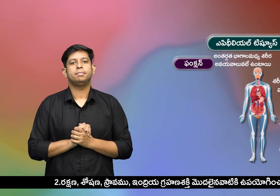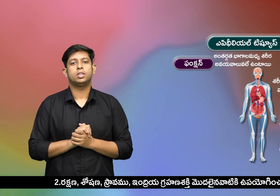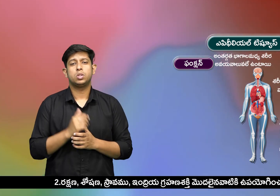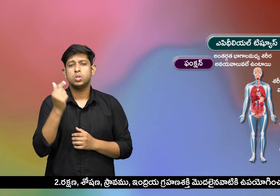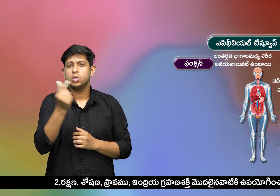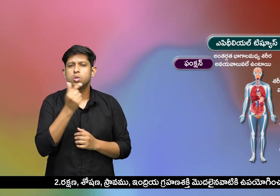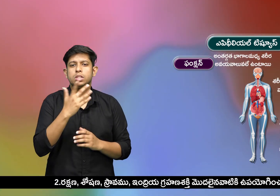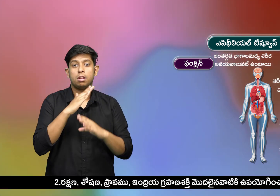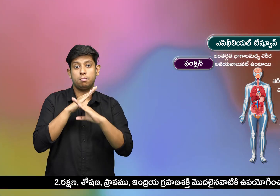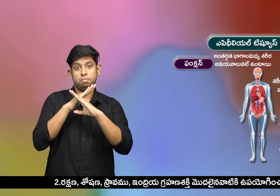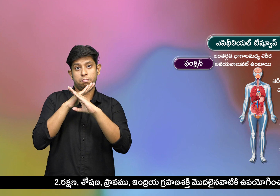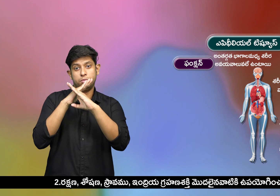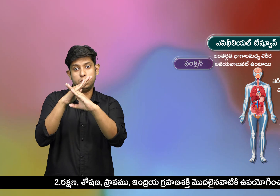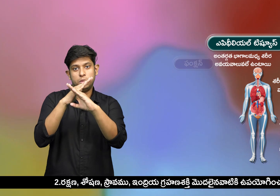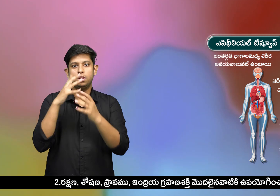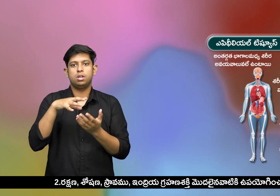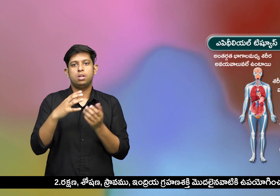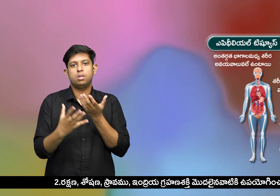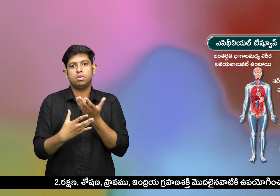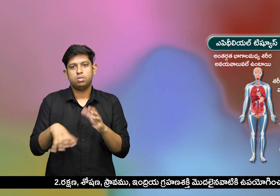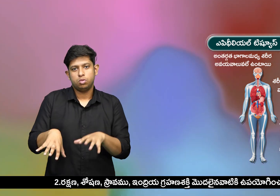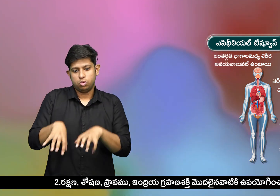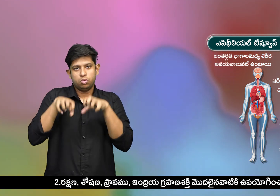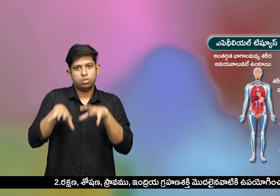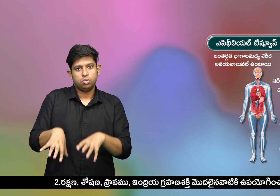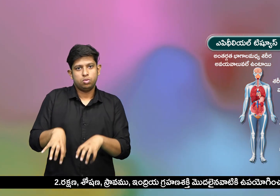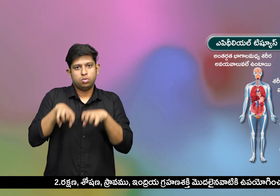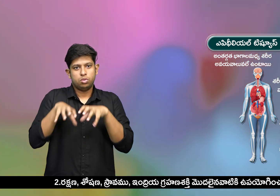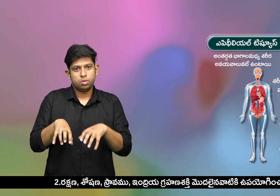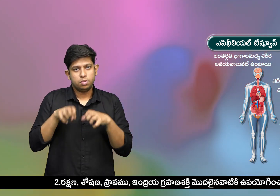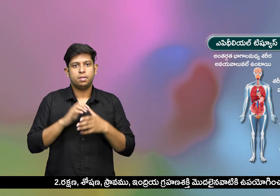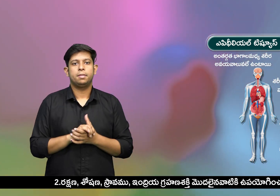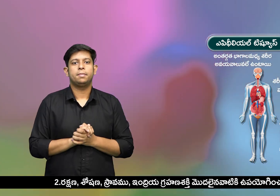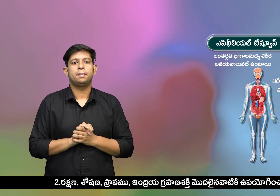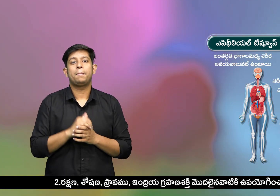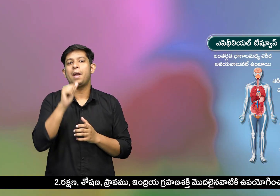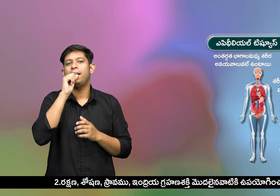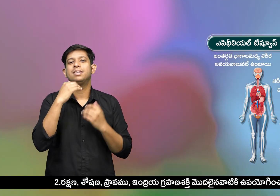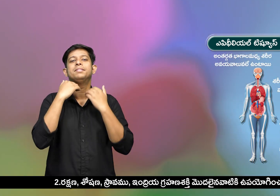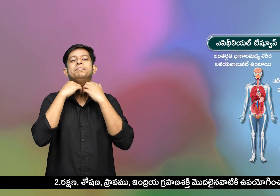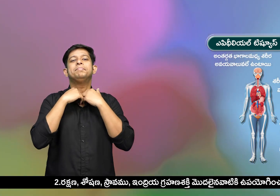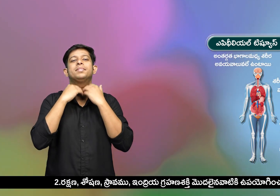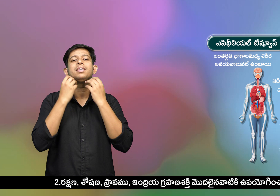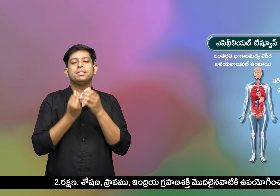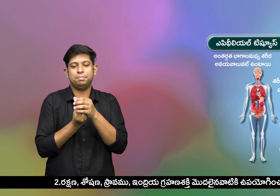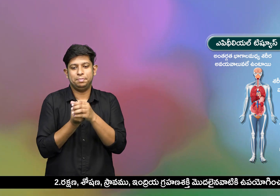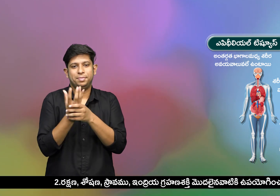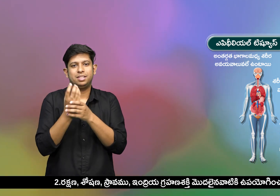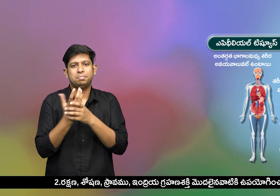2. రక్షణ, శోషణ, స్రావము, ఇంద్రియ గ్రహణ శక్తి మొదలైన వాటికి